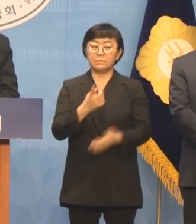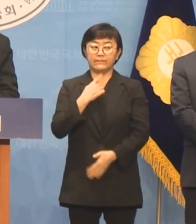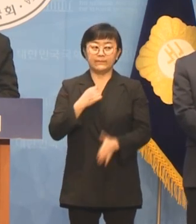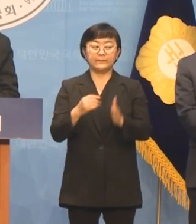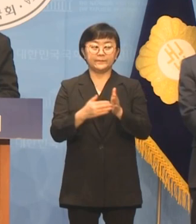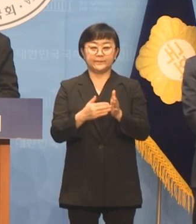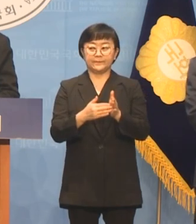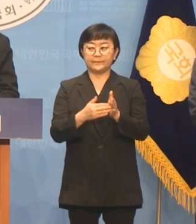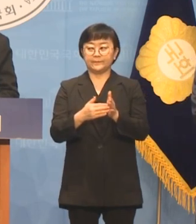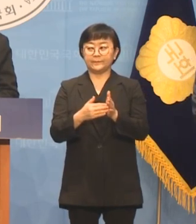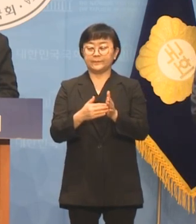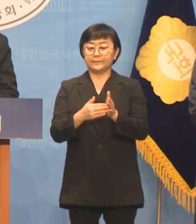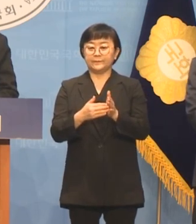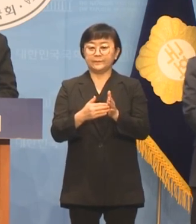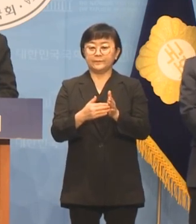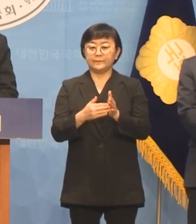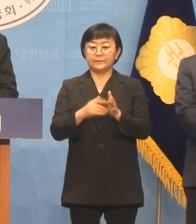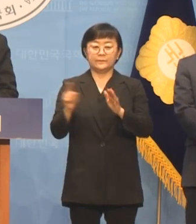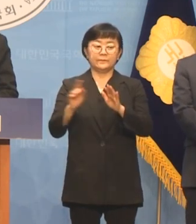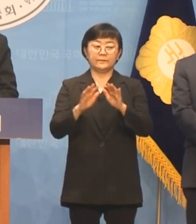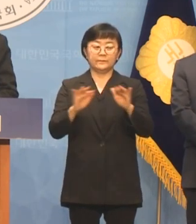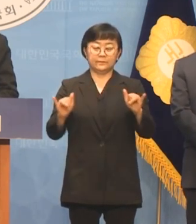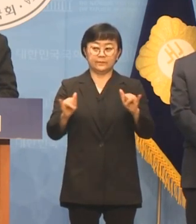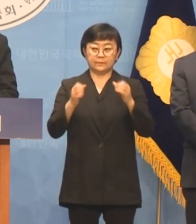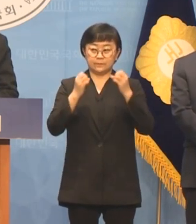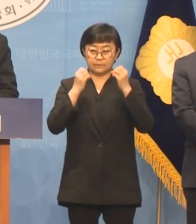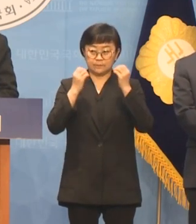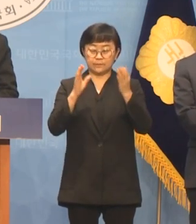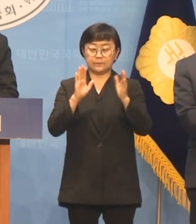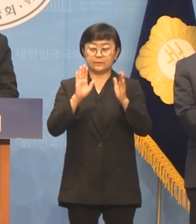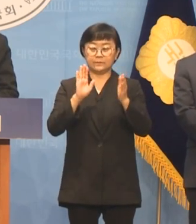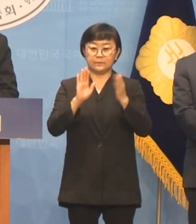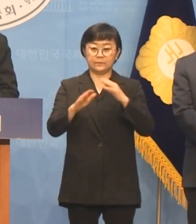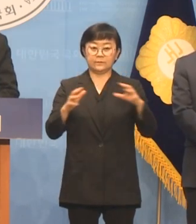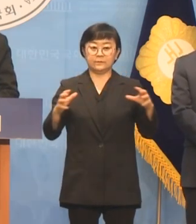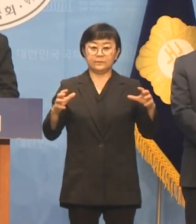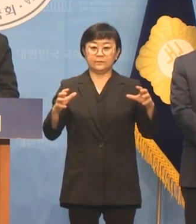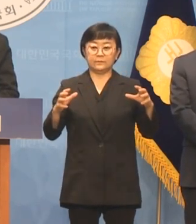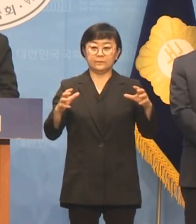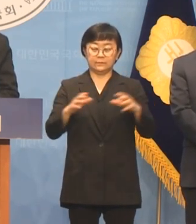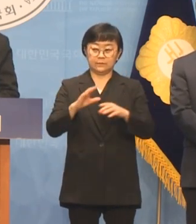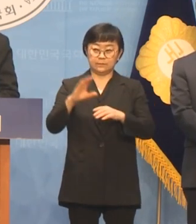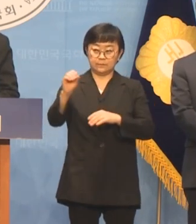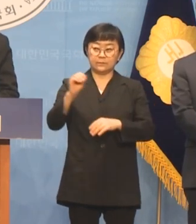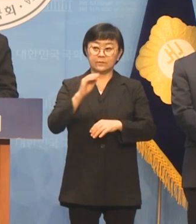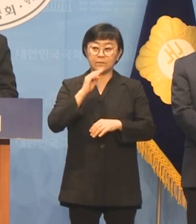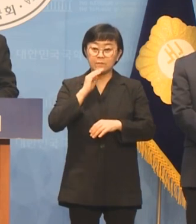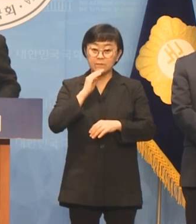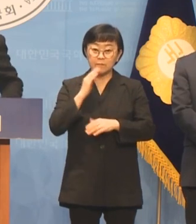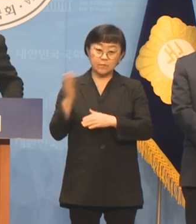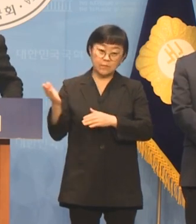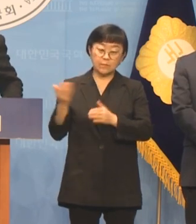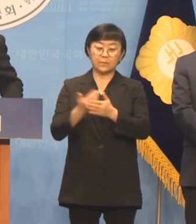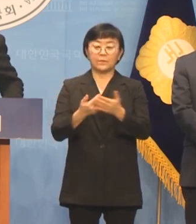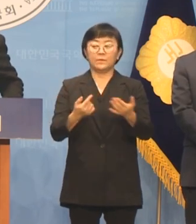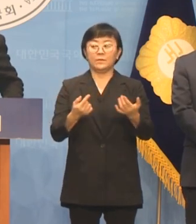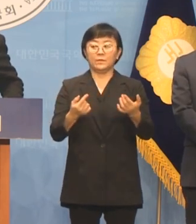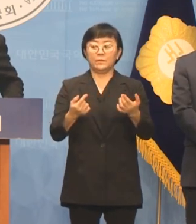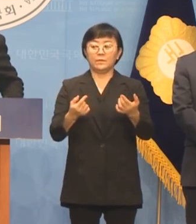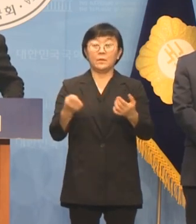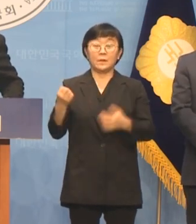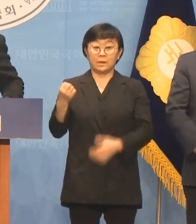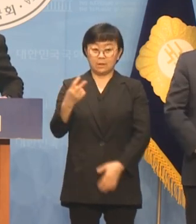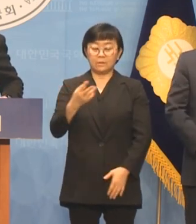분인데 어떤 분들은 새로운 미래 합류를 마다하고 떠나셨지만 우리 신연수 논설위원은